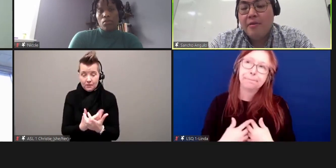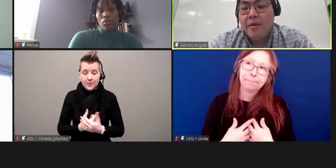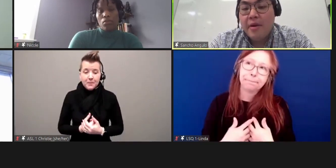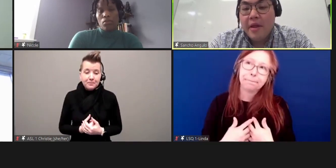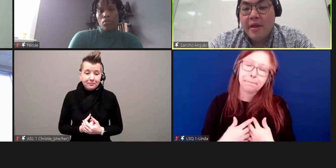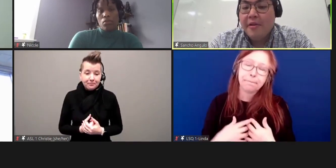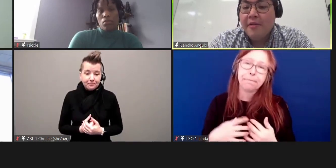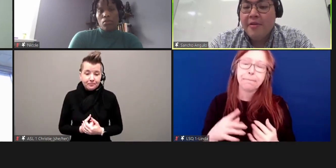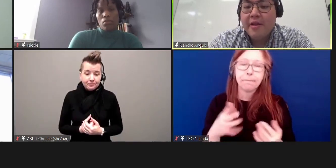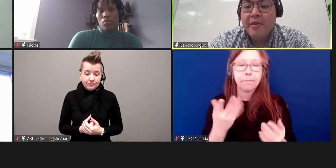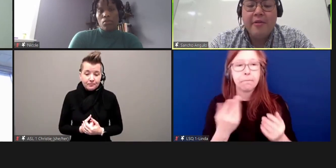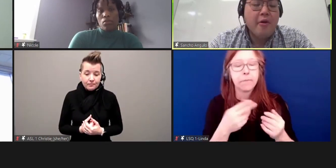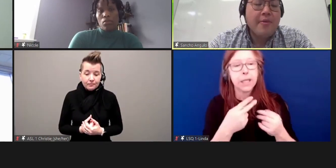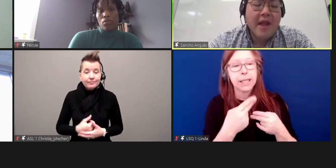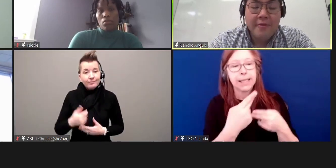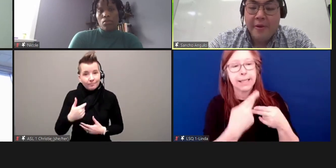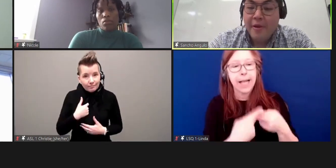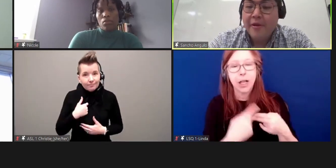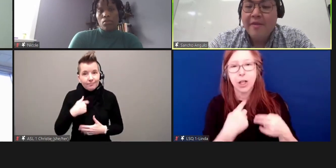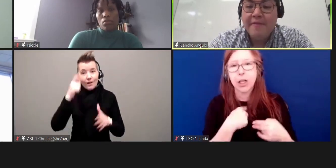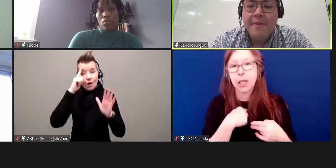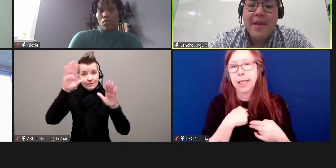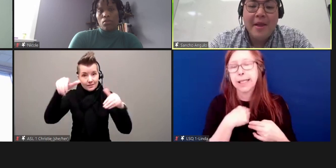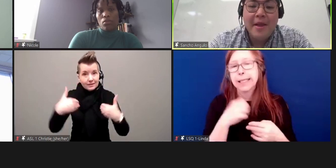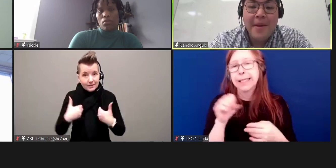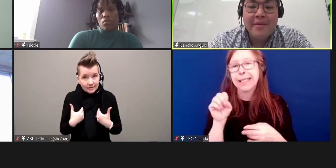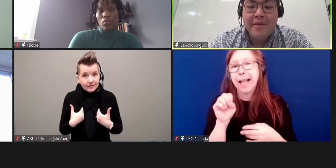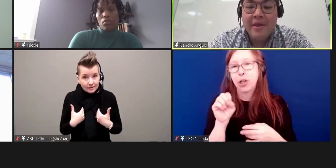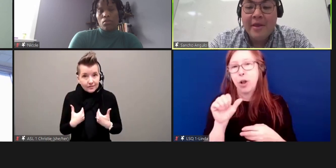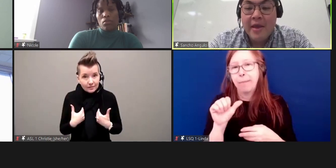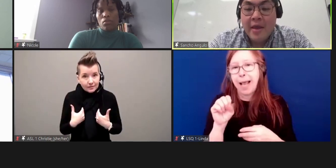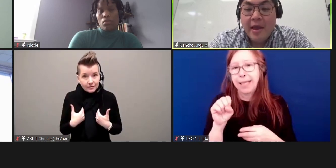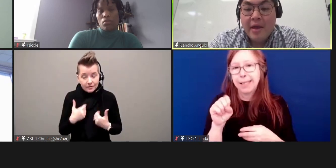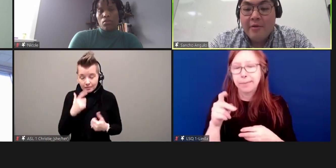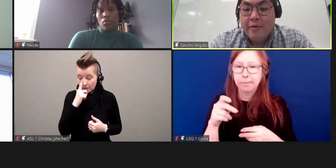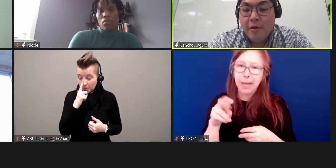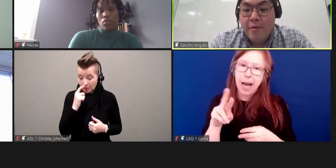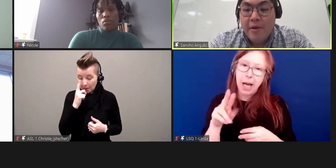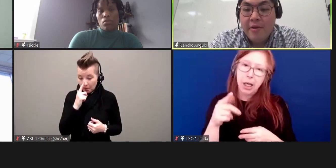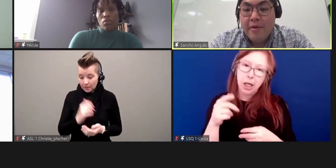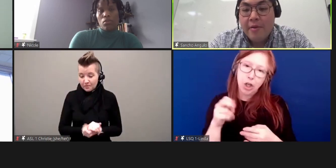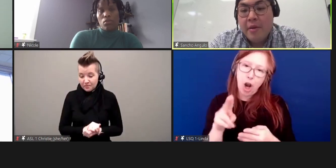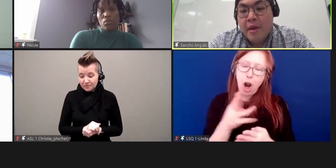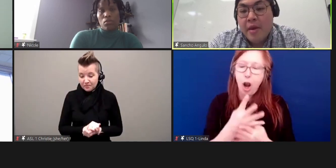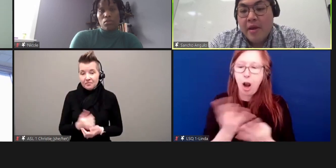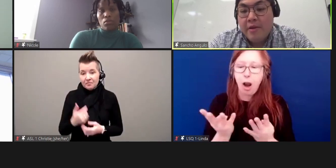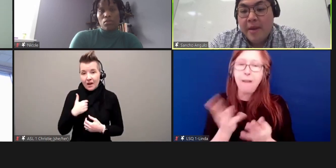j'ai reçu un diagnostic de syndrome d'Asperger qui fait maintenant partie du